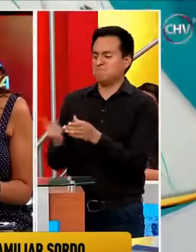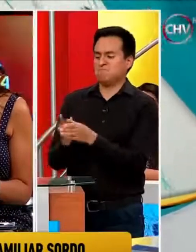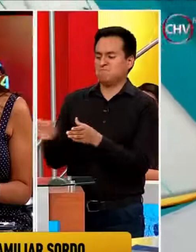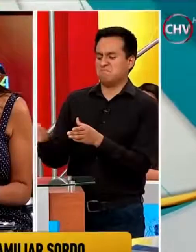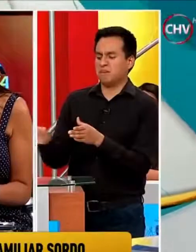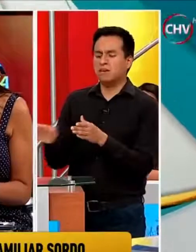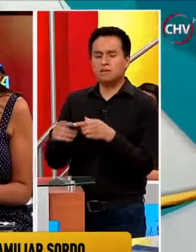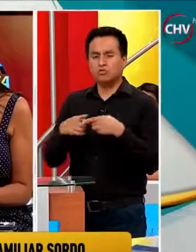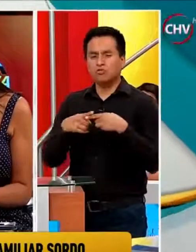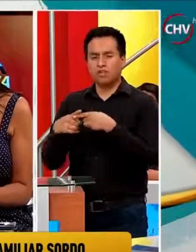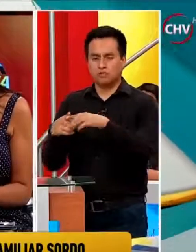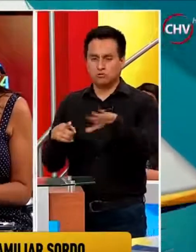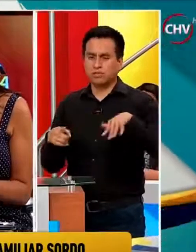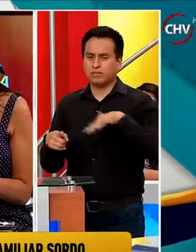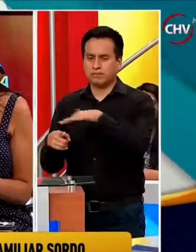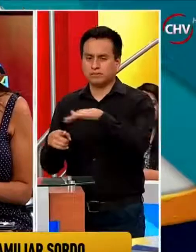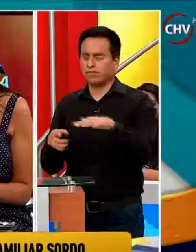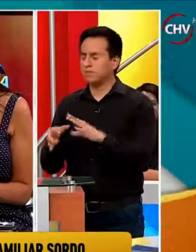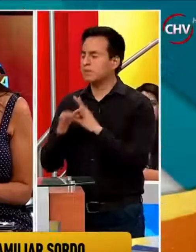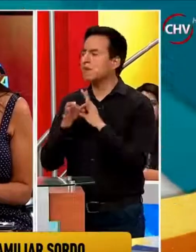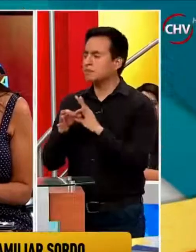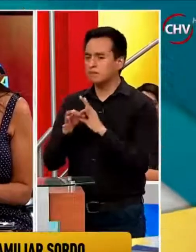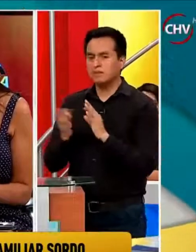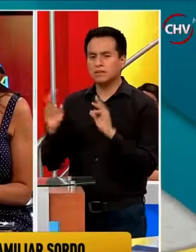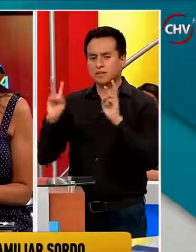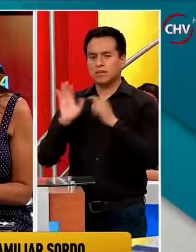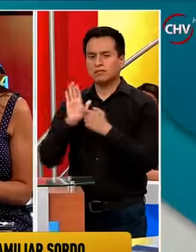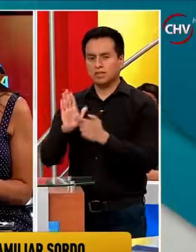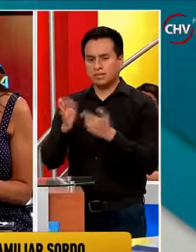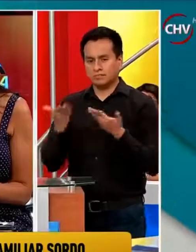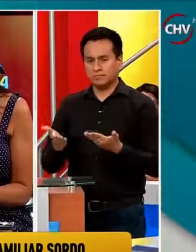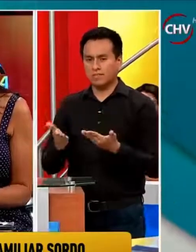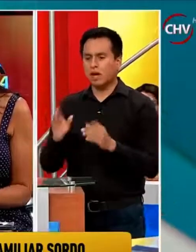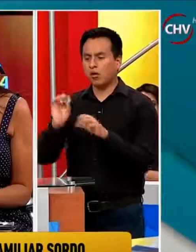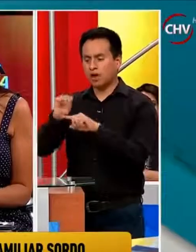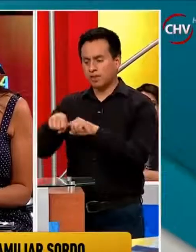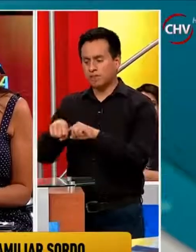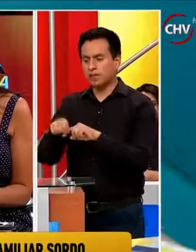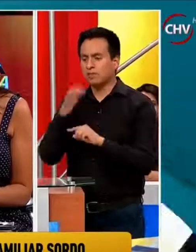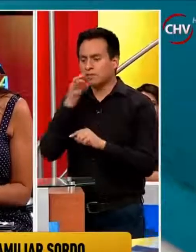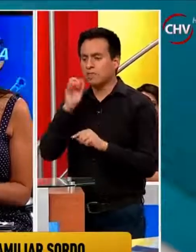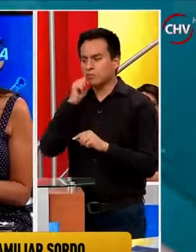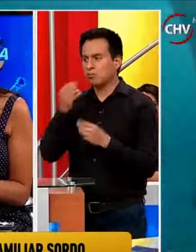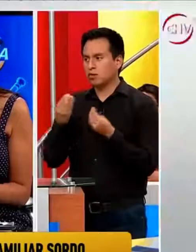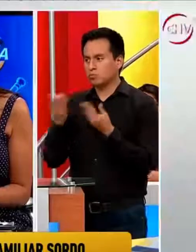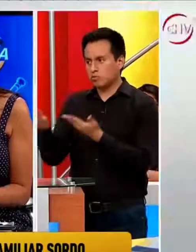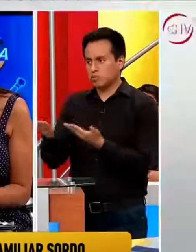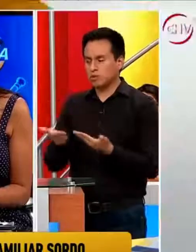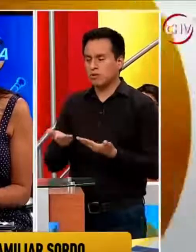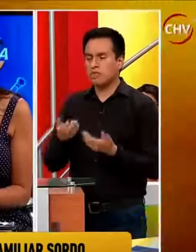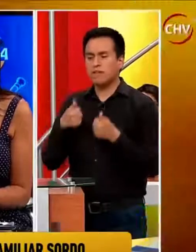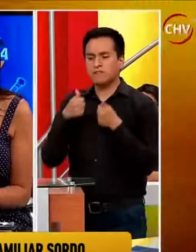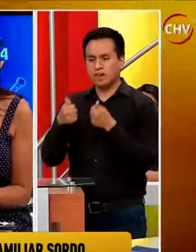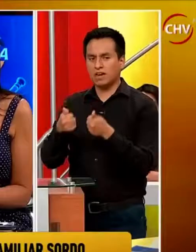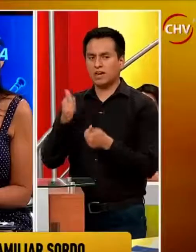Muchísimas gracias por traer el caso hasta acá, acogida a la demanda, por supuesto. Que les vaya muy bien y a este caso se va a hacer.